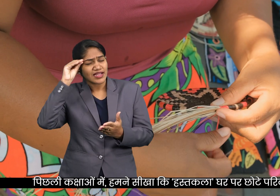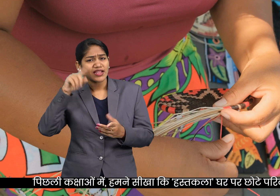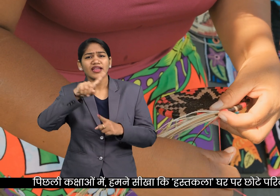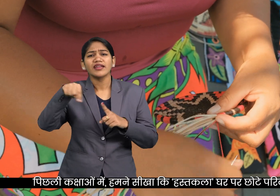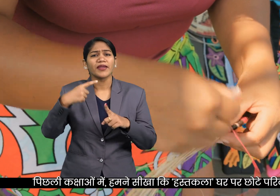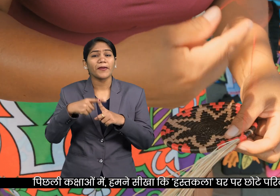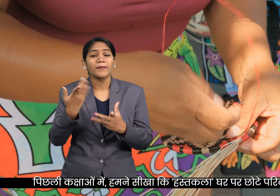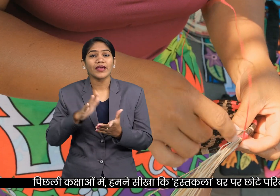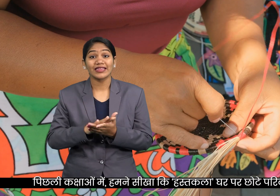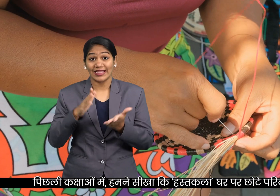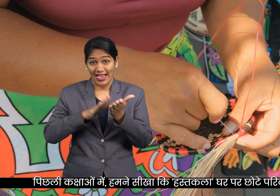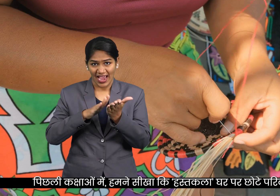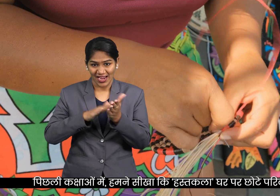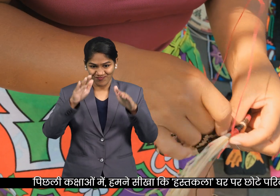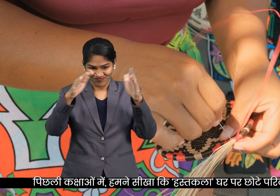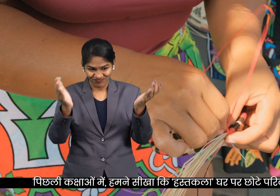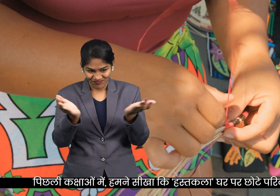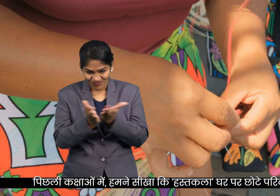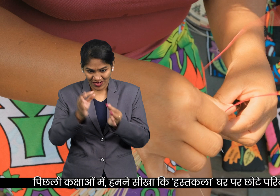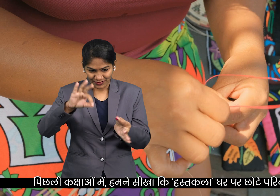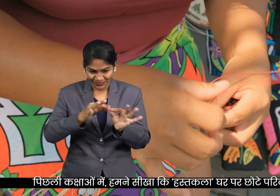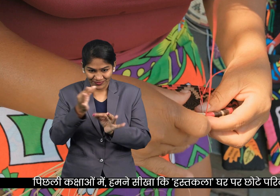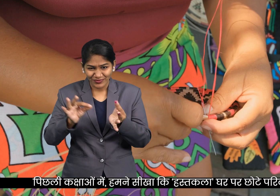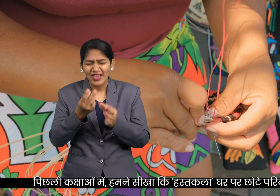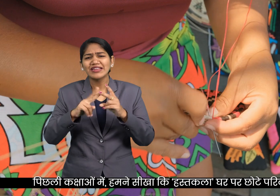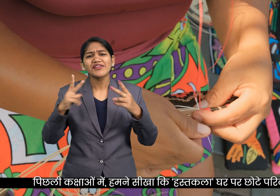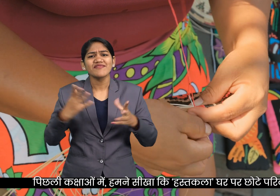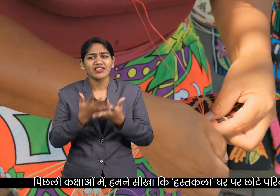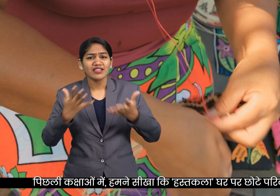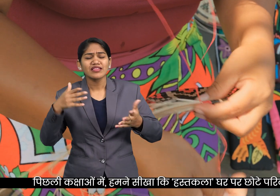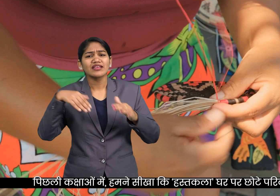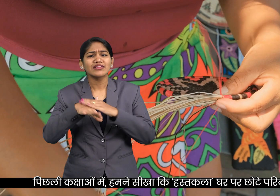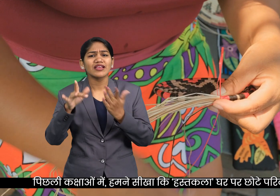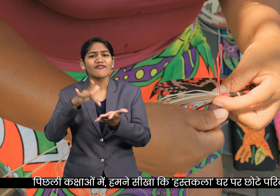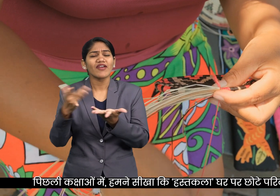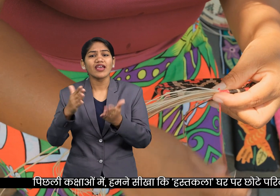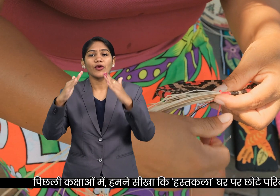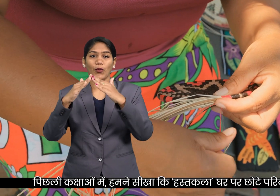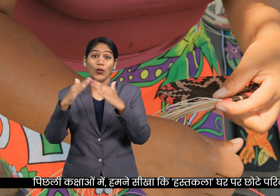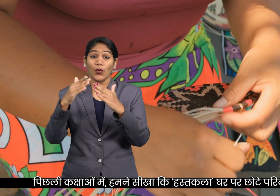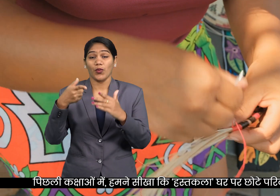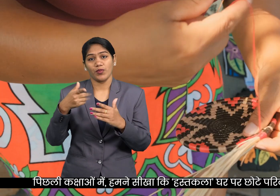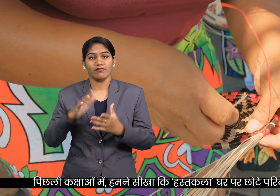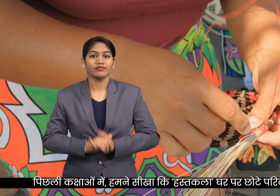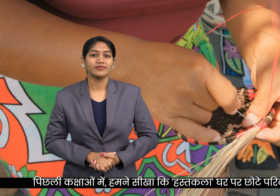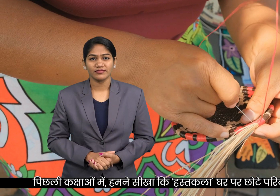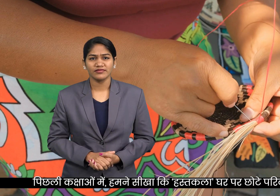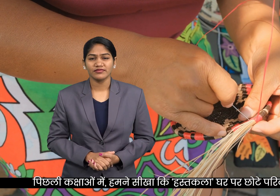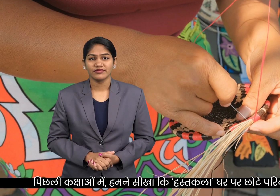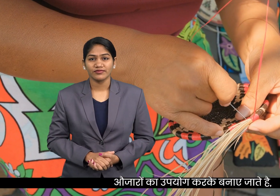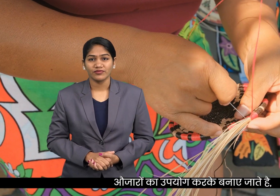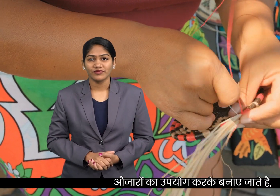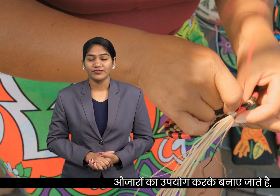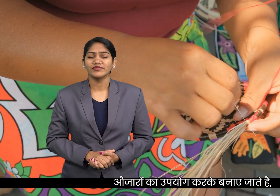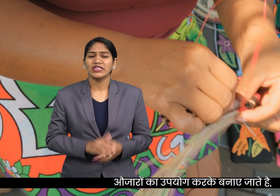पिछली कक्षाओं में हमने सीखा कि हस्तकला घर पर छोटे परिवारों द्वारा